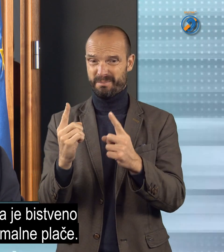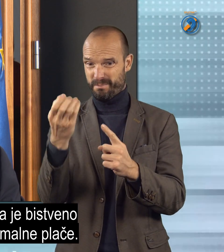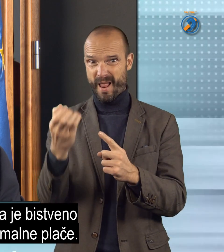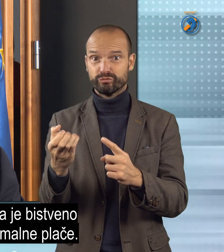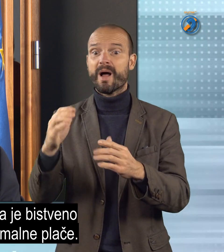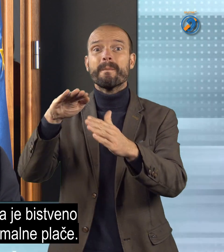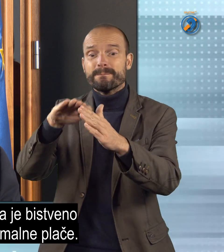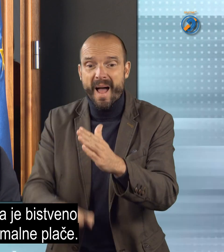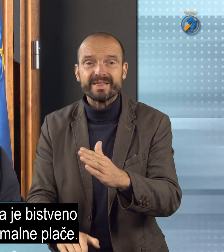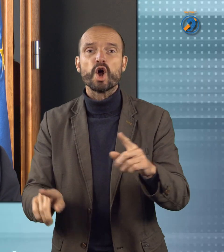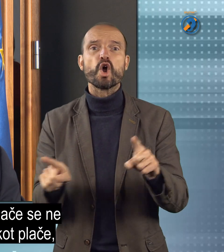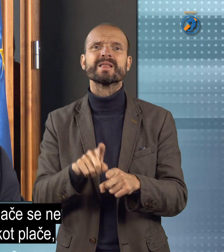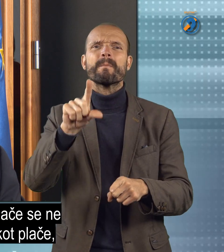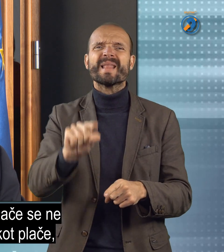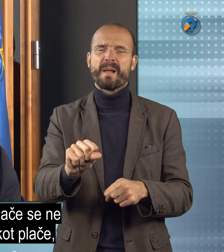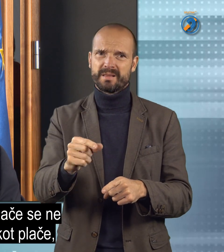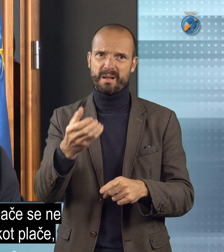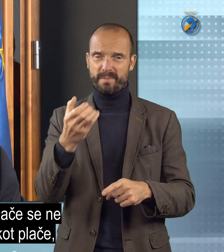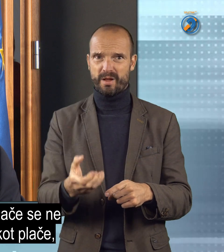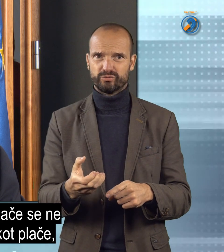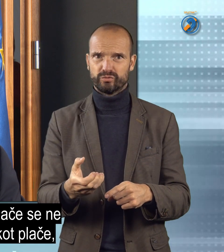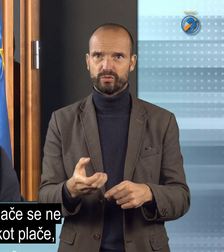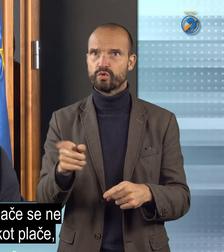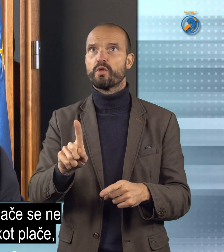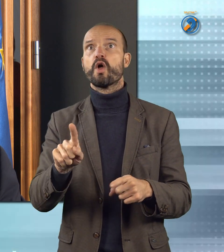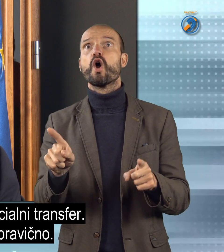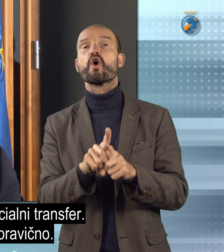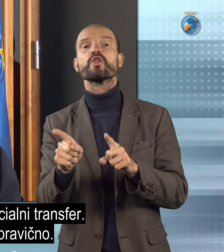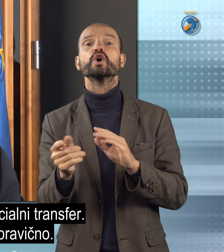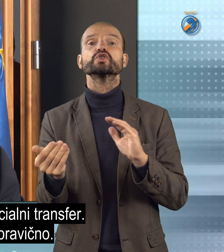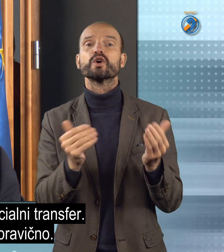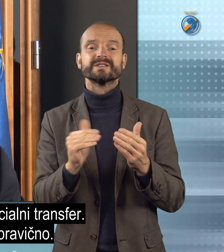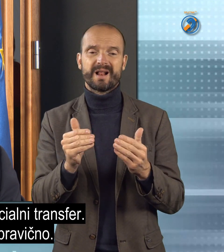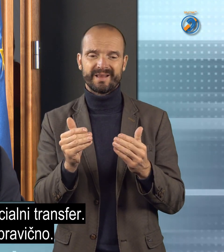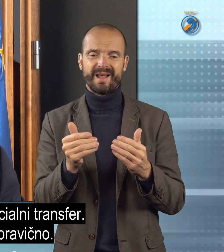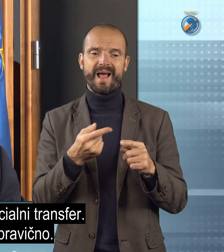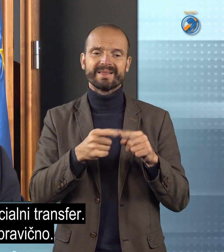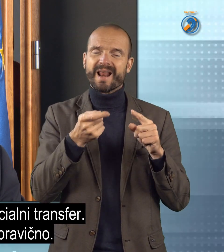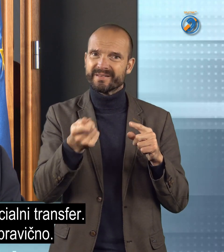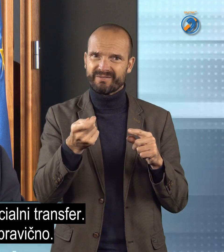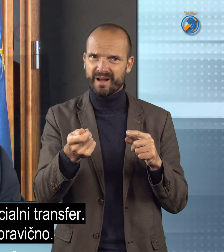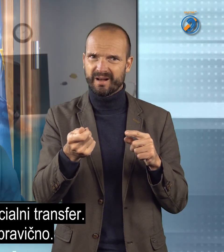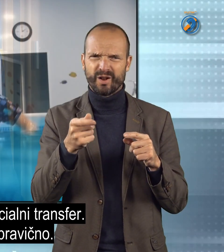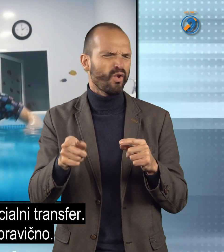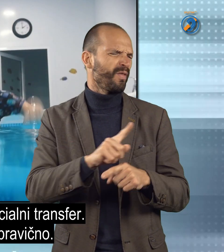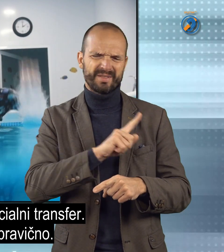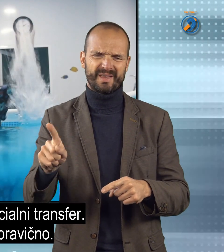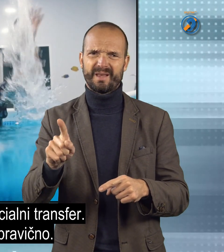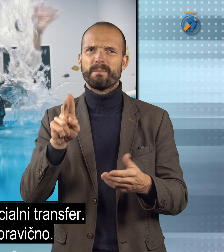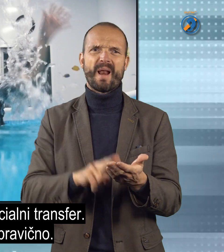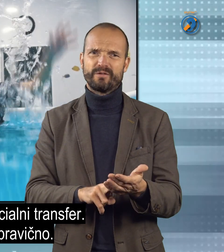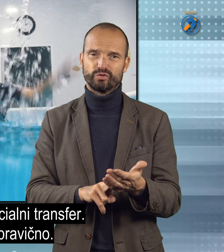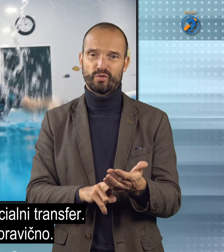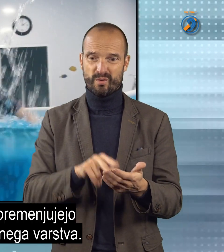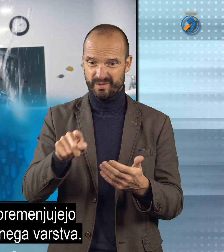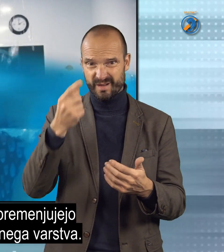od minimalne plače, njihova plača se ne razume kot plača, ampak kot socialni transfer, in to je popolnoma